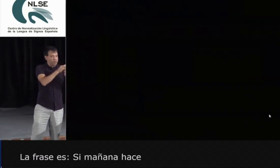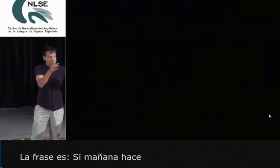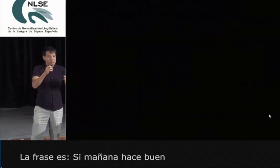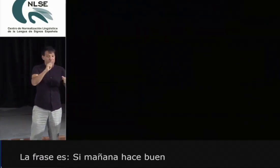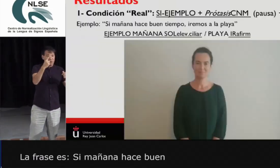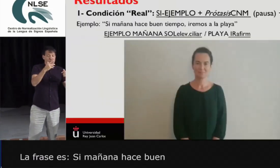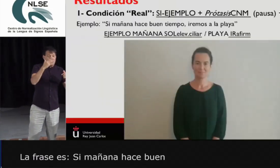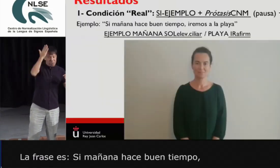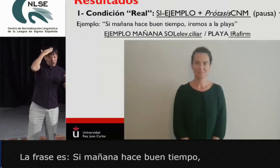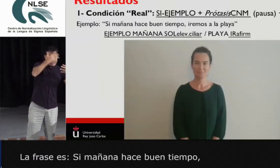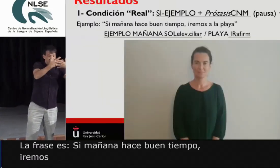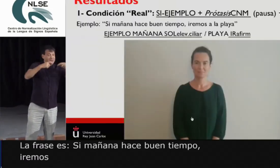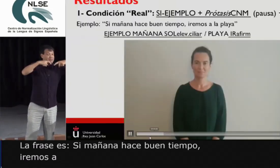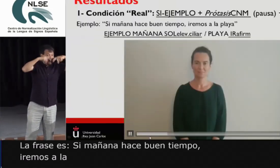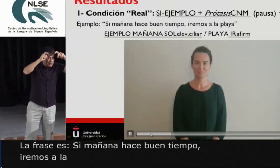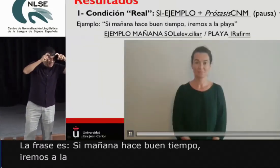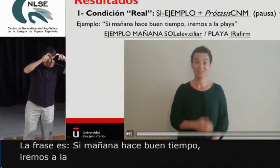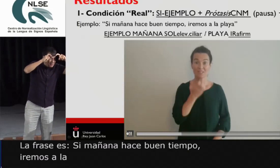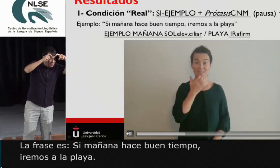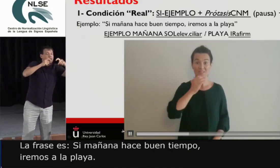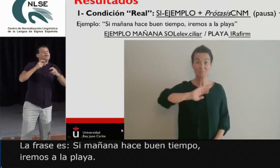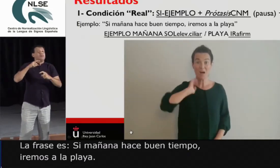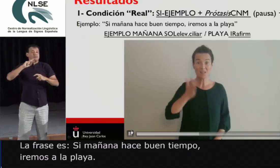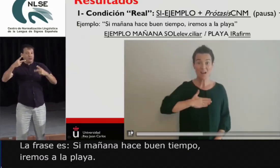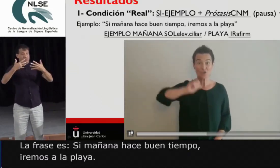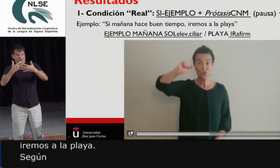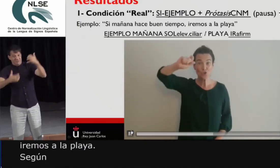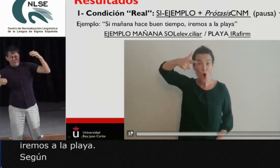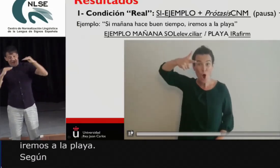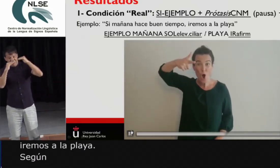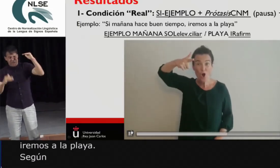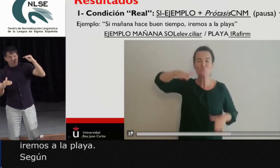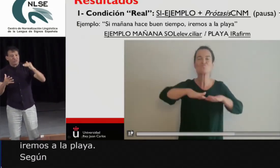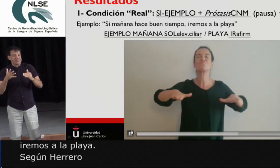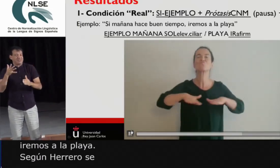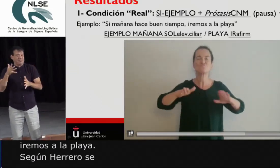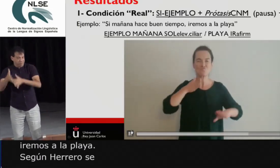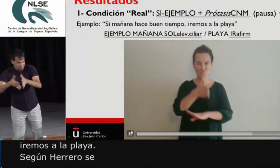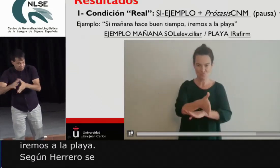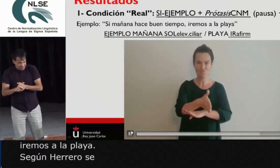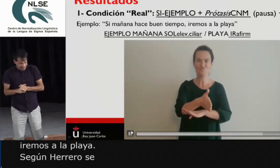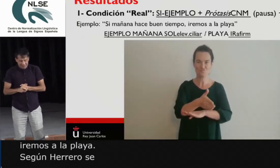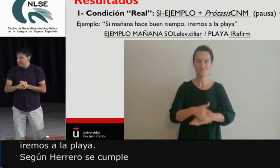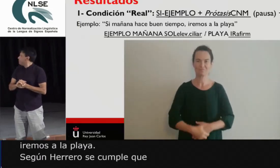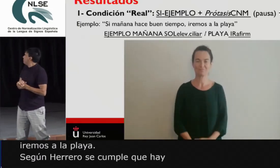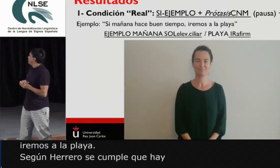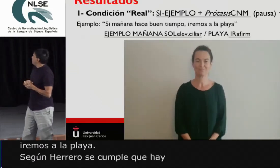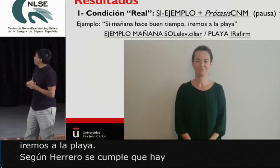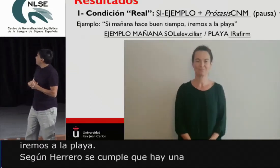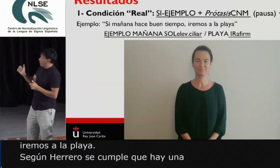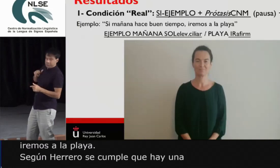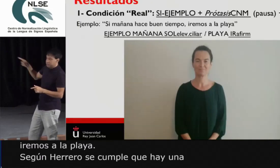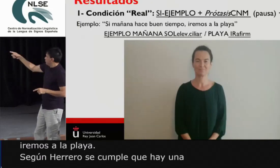Según la teoría de Ángel Herrero, efectivamente se cumple que hay una elevación de cejas en la parte de la prótesis y